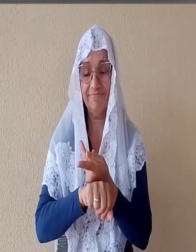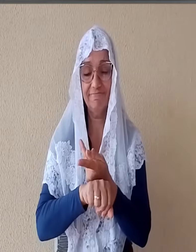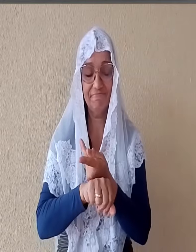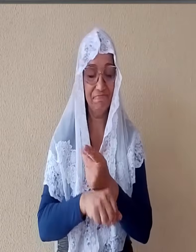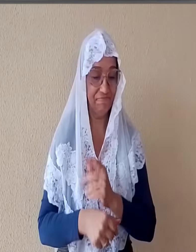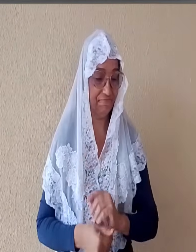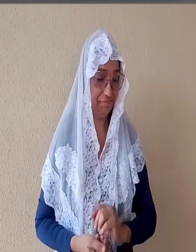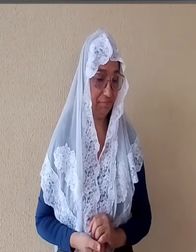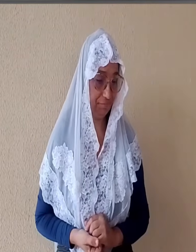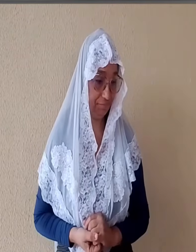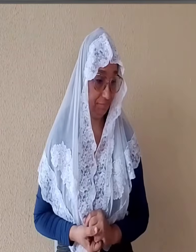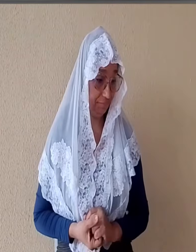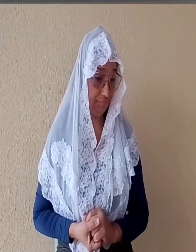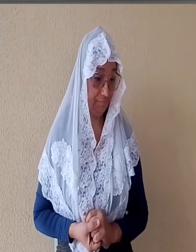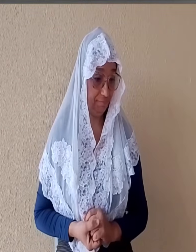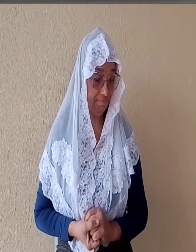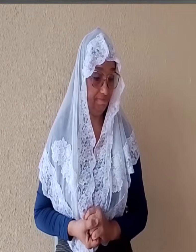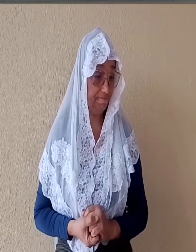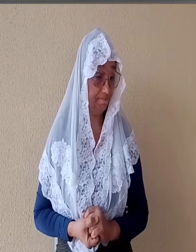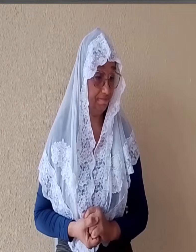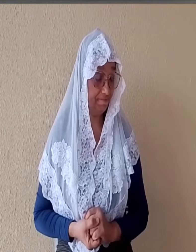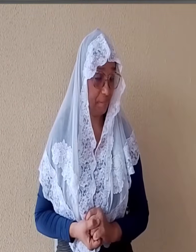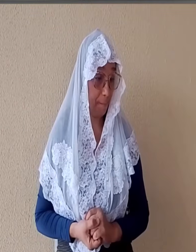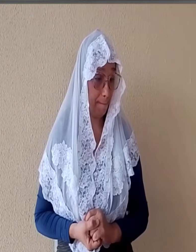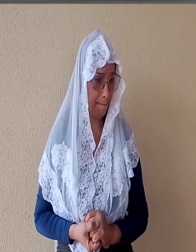Vamos lá gravando. 9 de